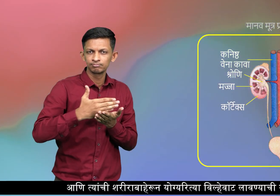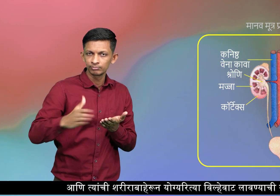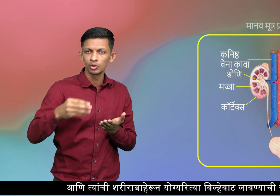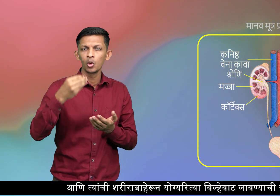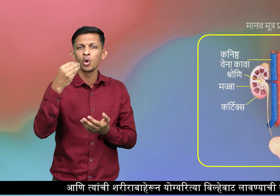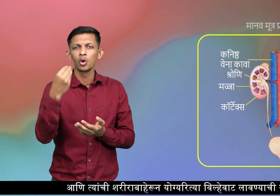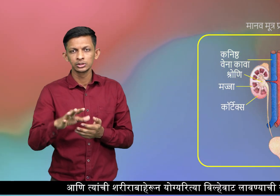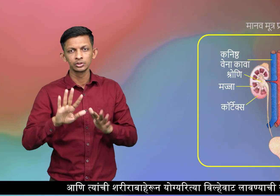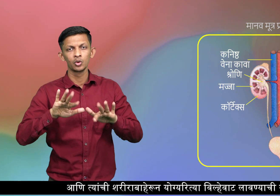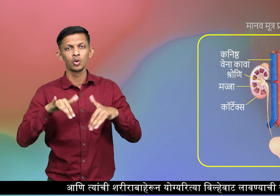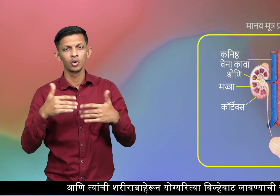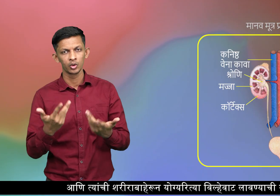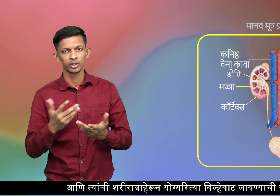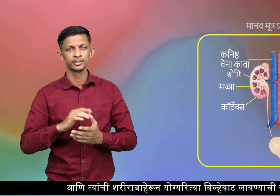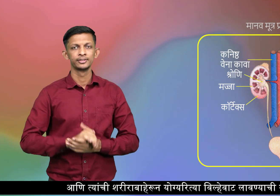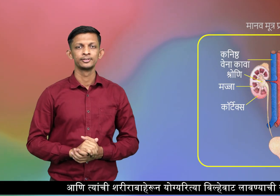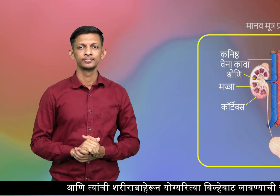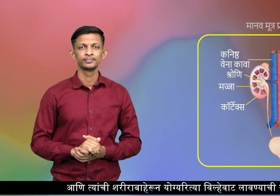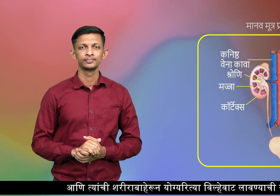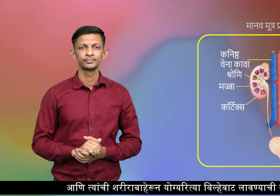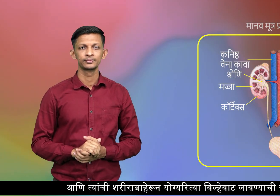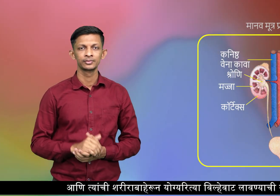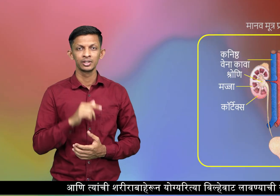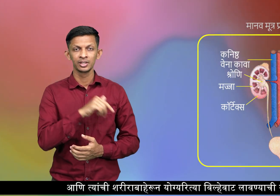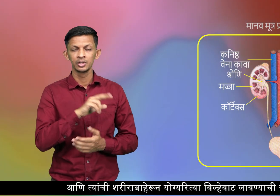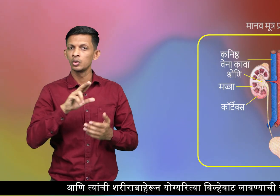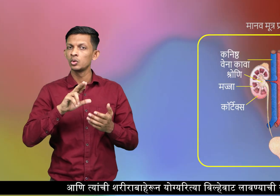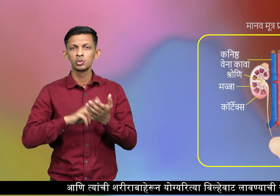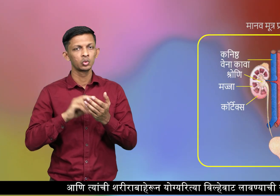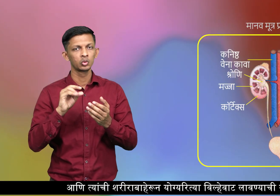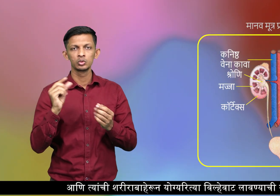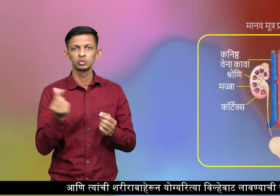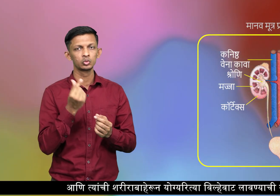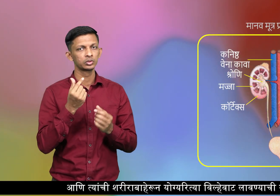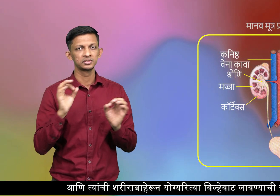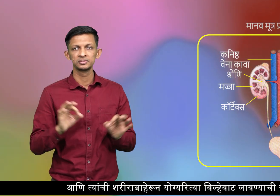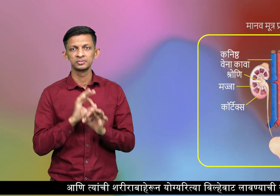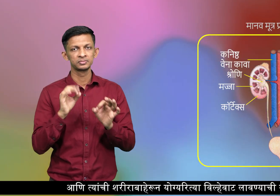आणि त्यांची शरीराबाहेरून योग्यरित्या विल्हेवाट लावण्याची जैविक प्रक्रिया.